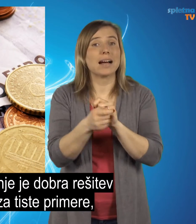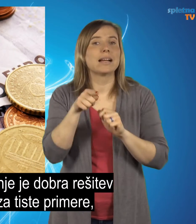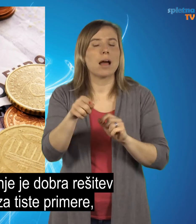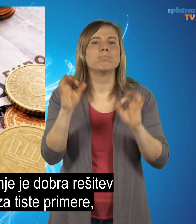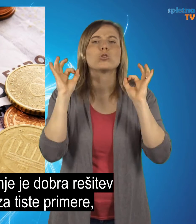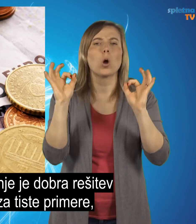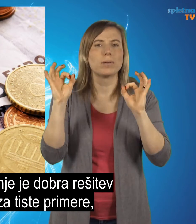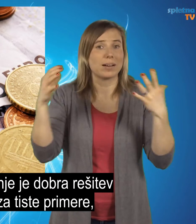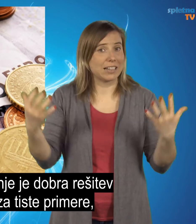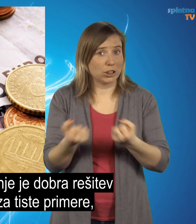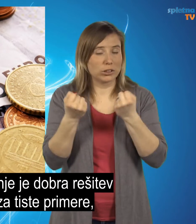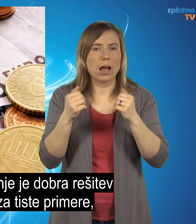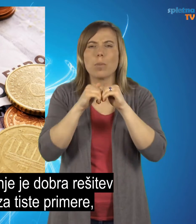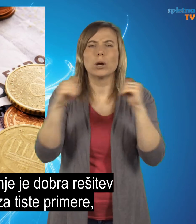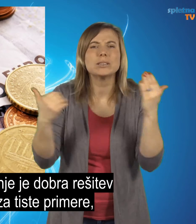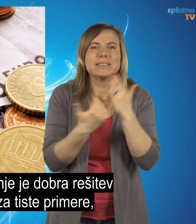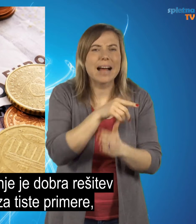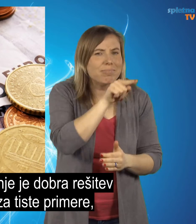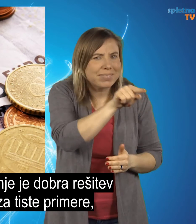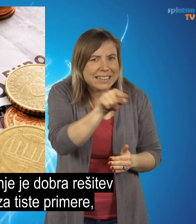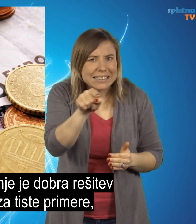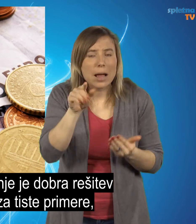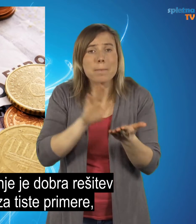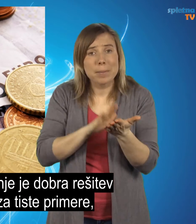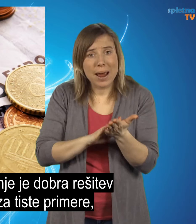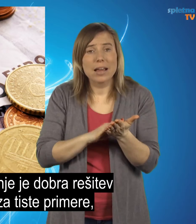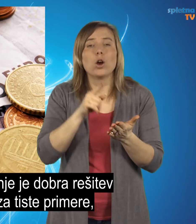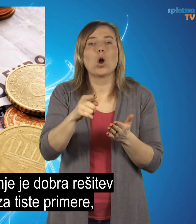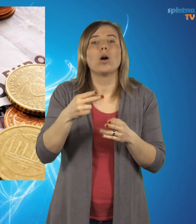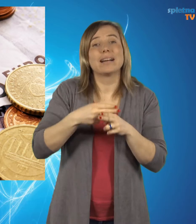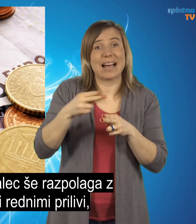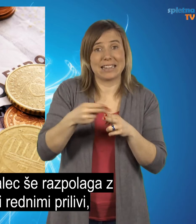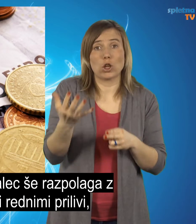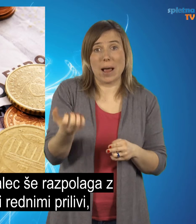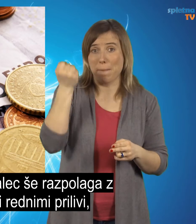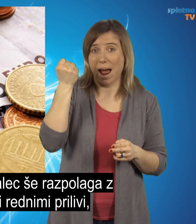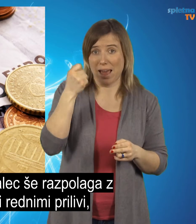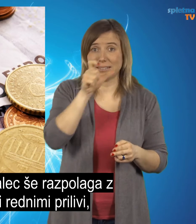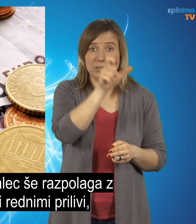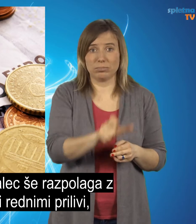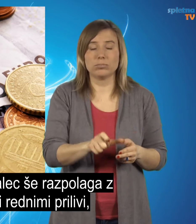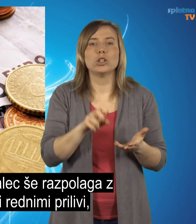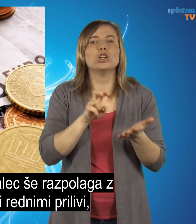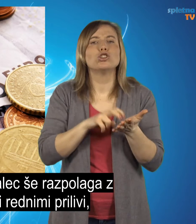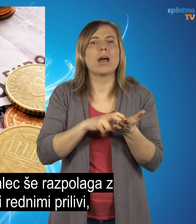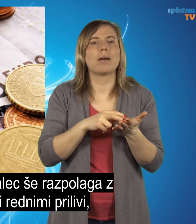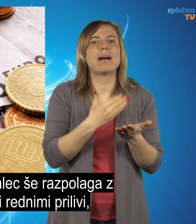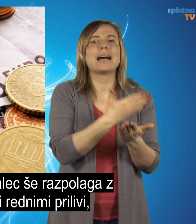Reprogramiranje je dobra rešitev predvsem za tiste primere, ko kreditojemalec še razpolaga z določenimi rednimi prilivi, ki pa so